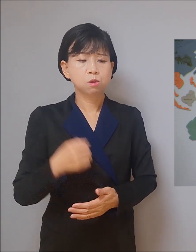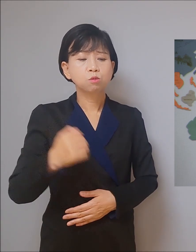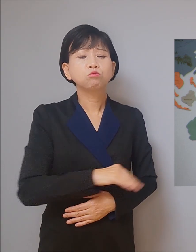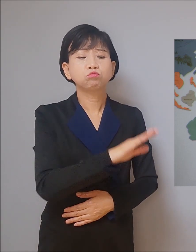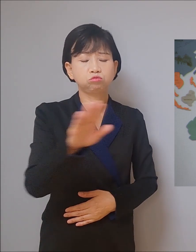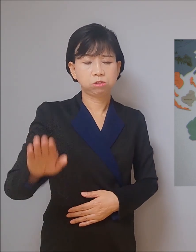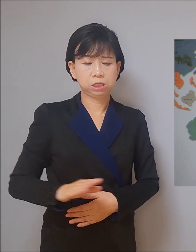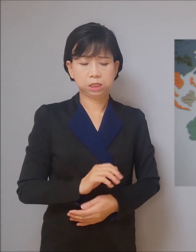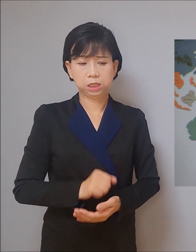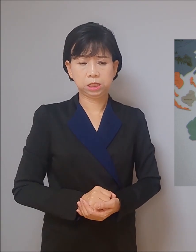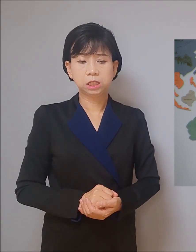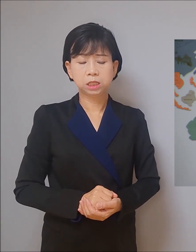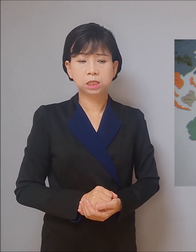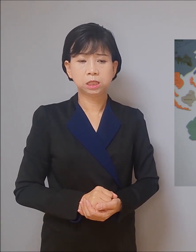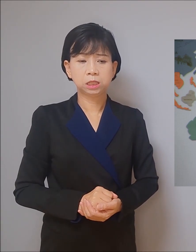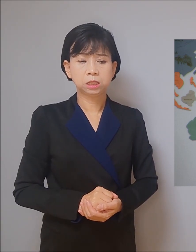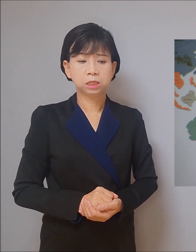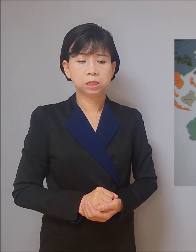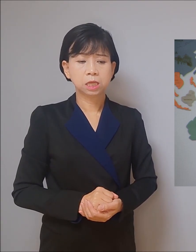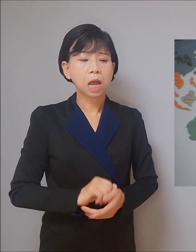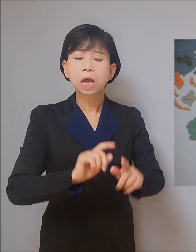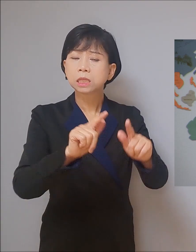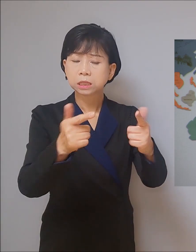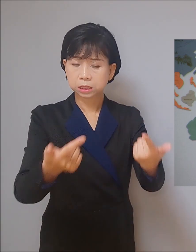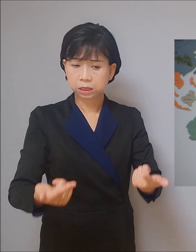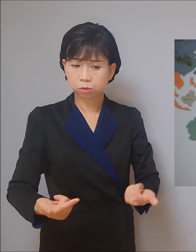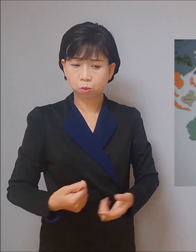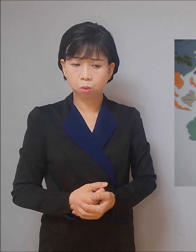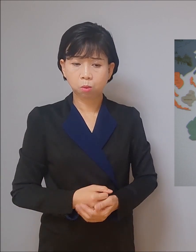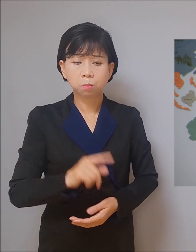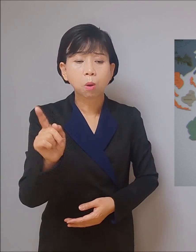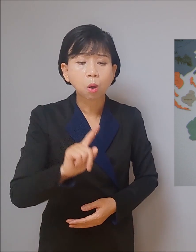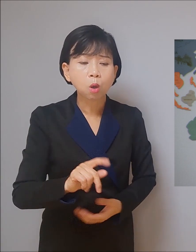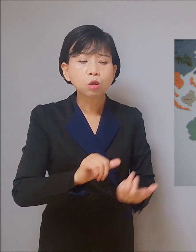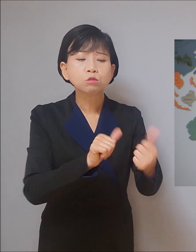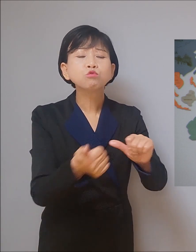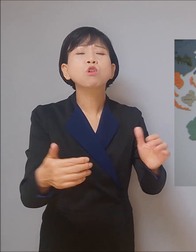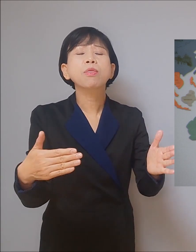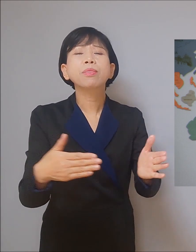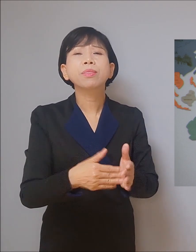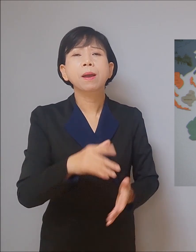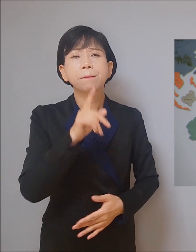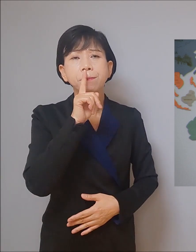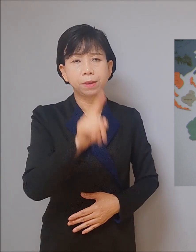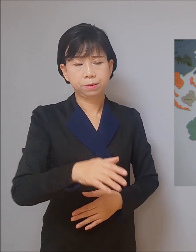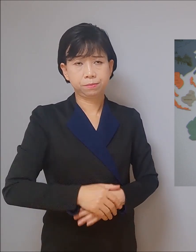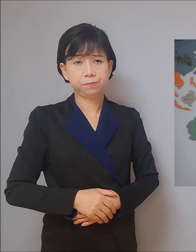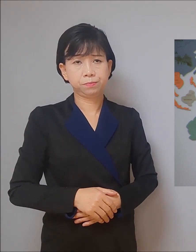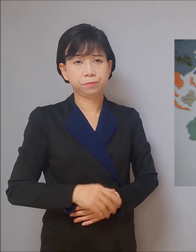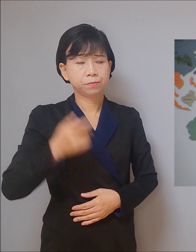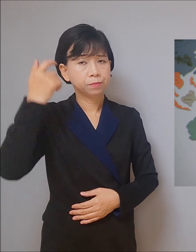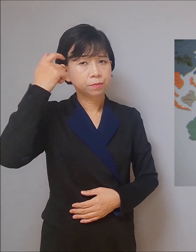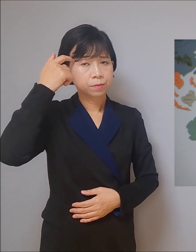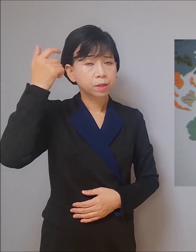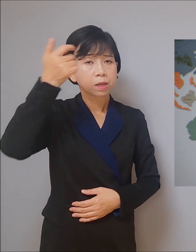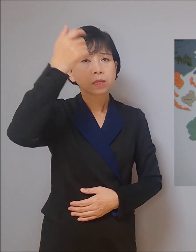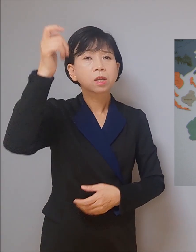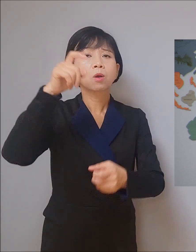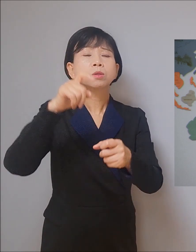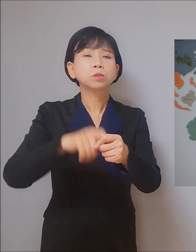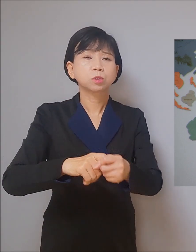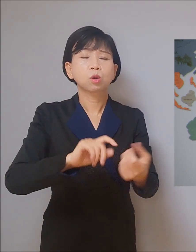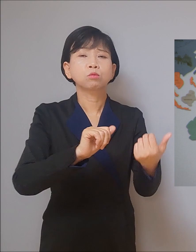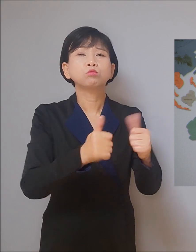인생이 되었다가 아닙니다. 여기서 죽었다 이 말은 영적인 죽음을 말하고 있는